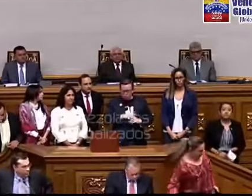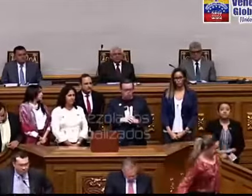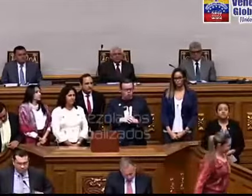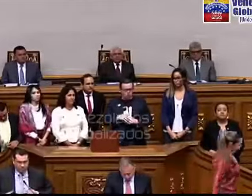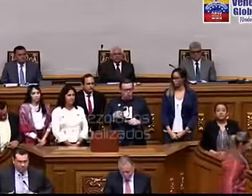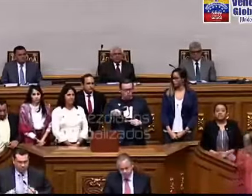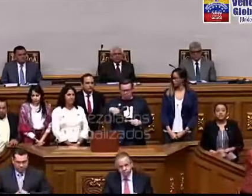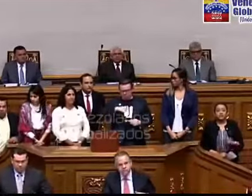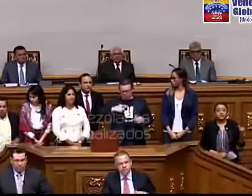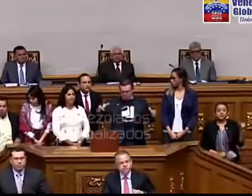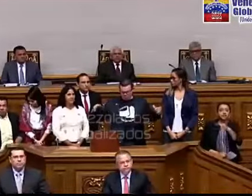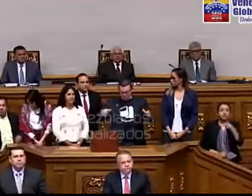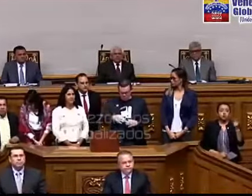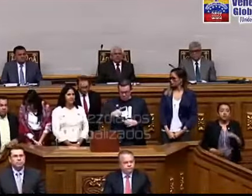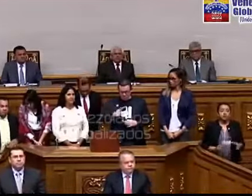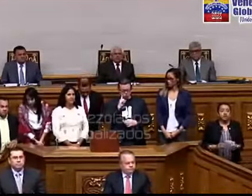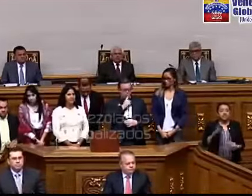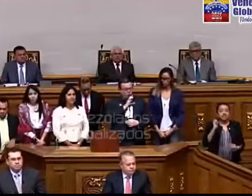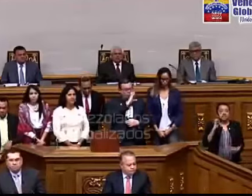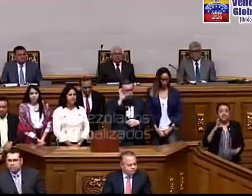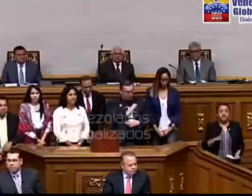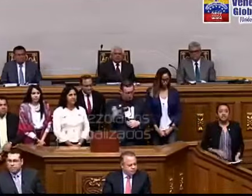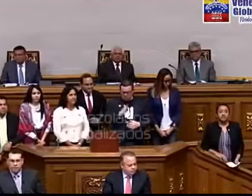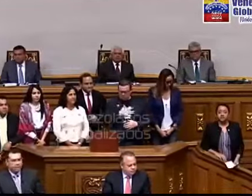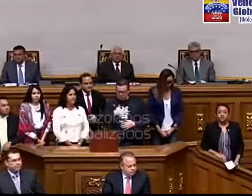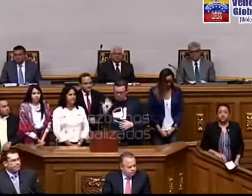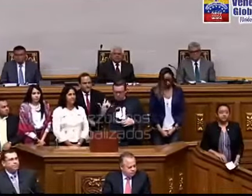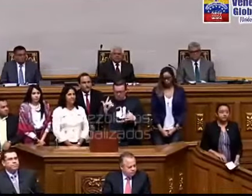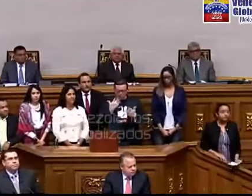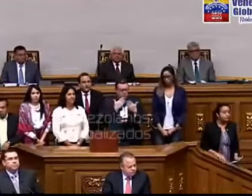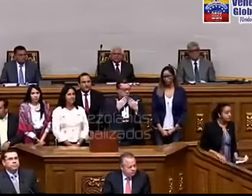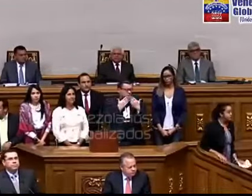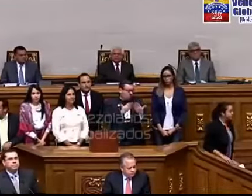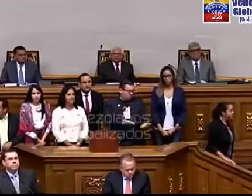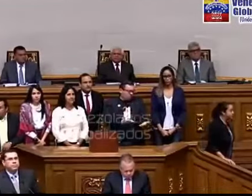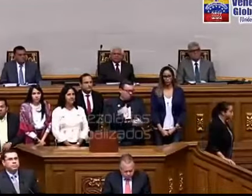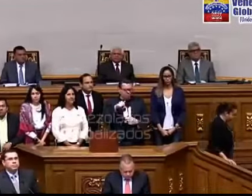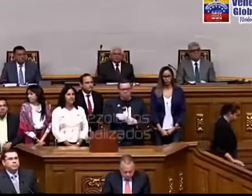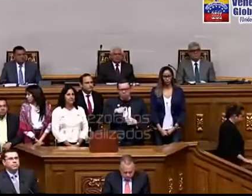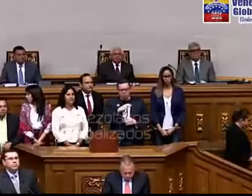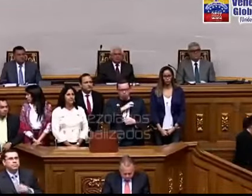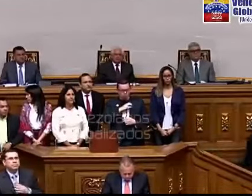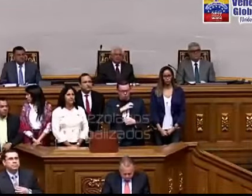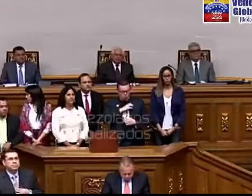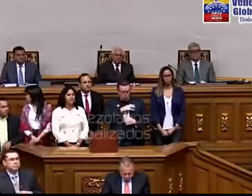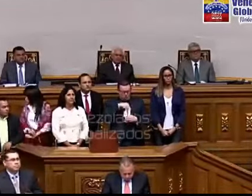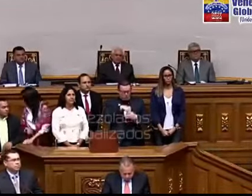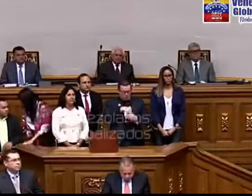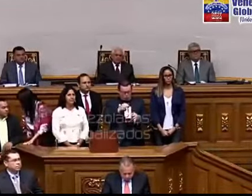Directiva y a los demás parlamentarios acá presentes. Nosotros, como Confederación de Sordos de Venezuela, queremos